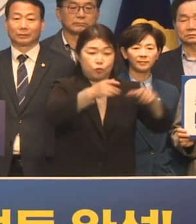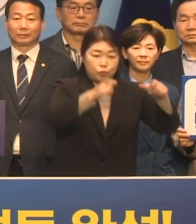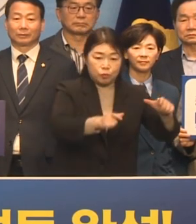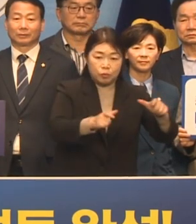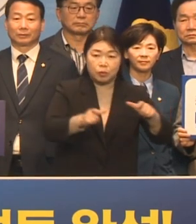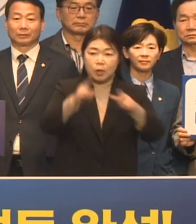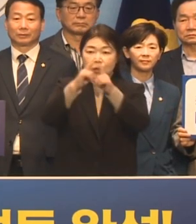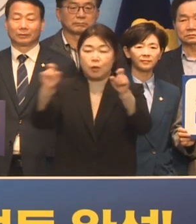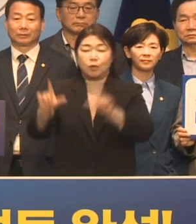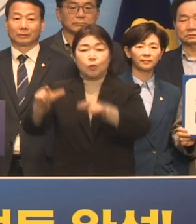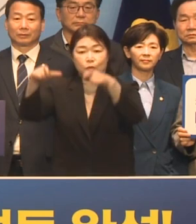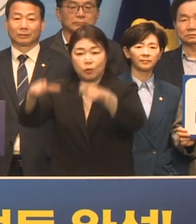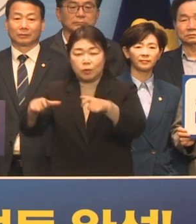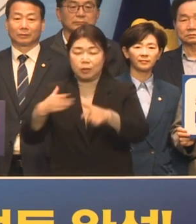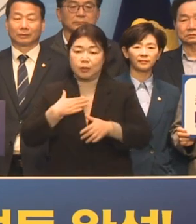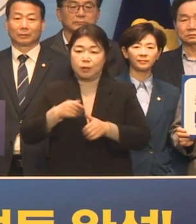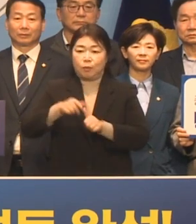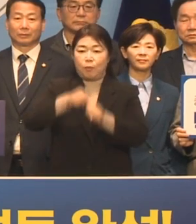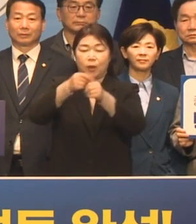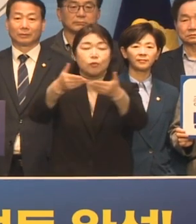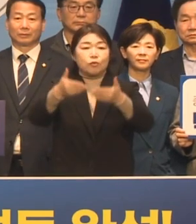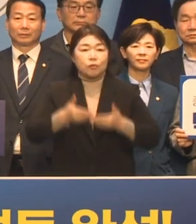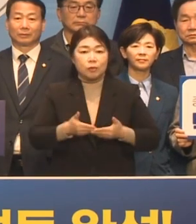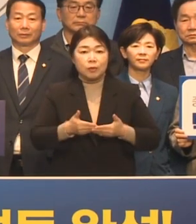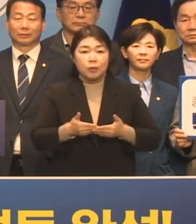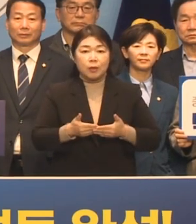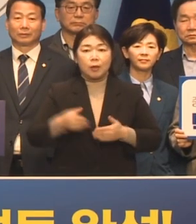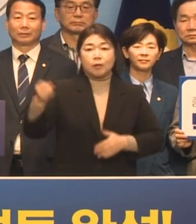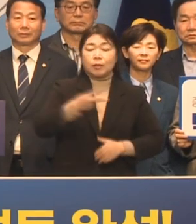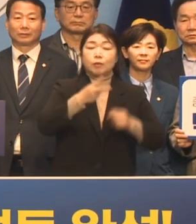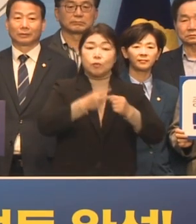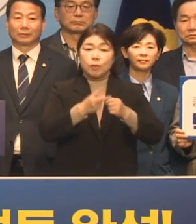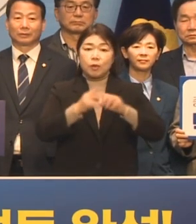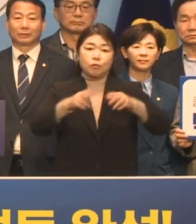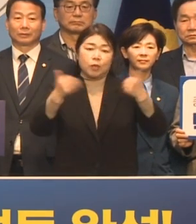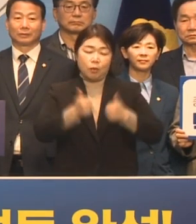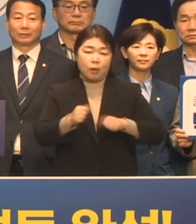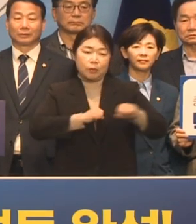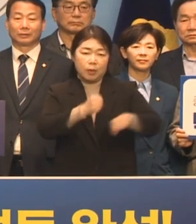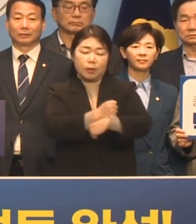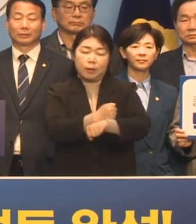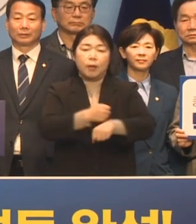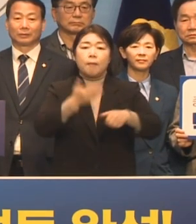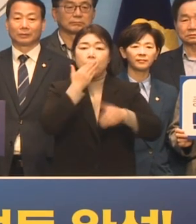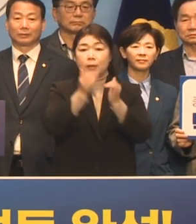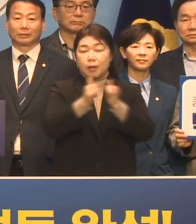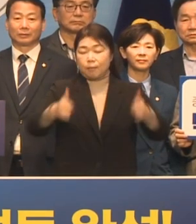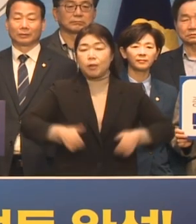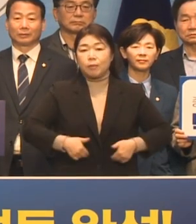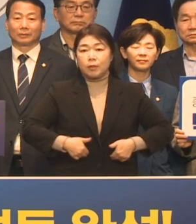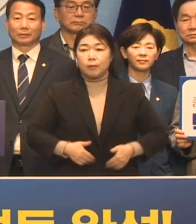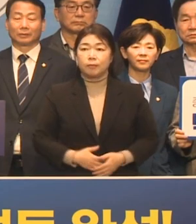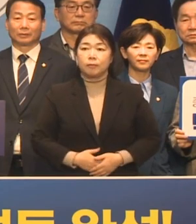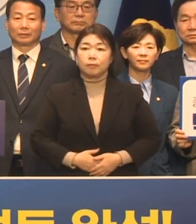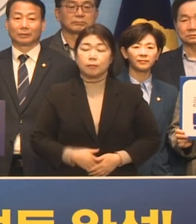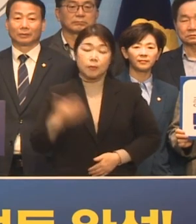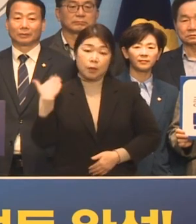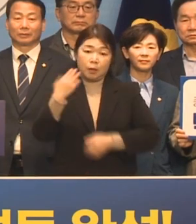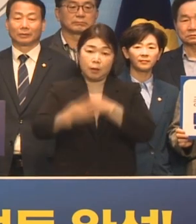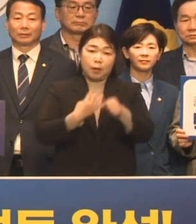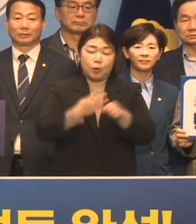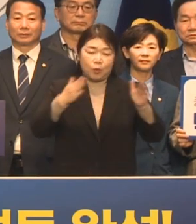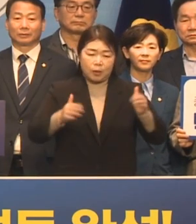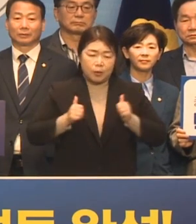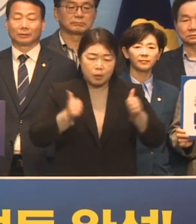키운 힘 있는 재선 국회의원이 필요합니다. 지난 4년 열심히 일했습니다.